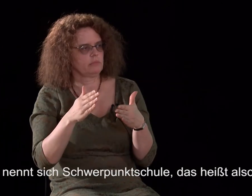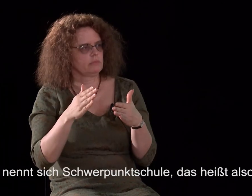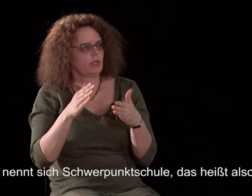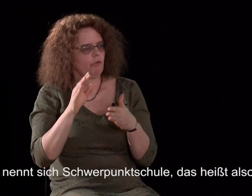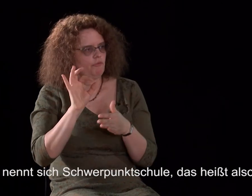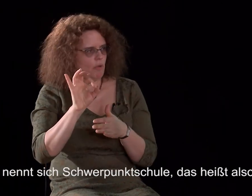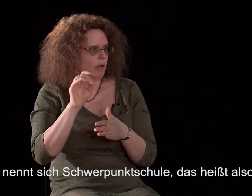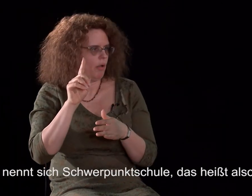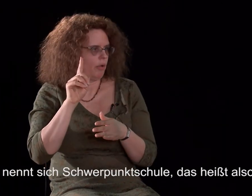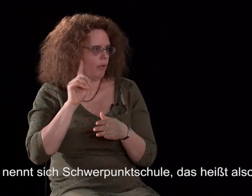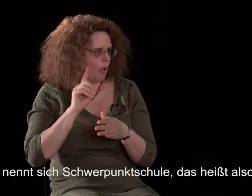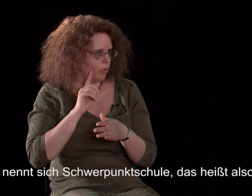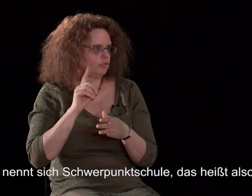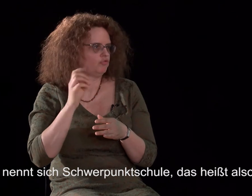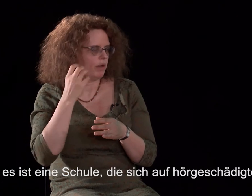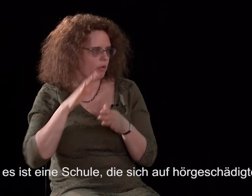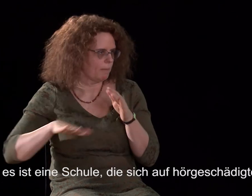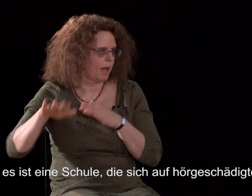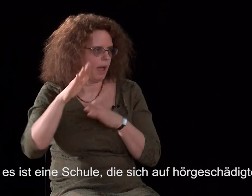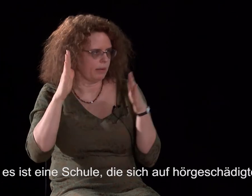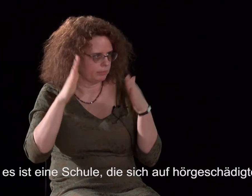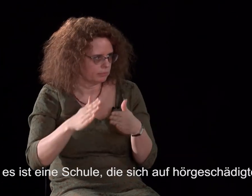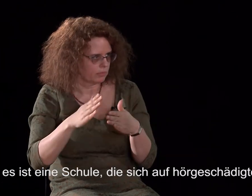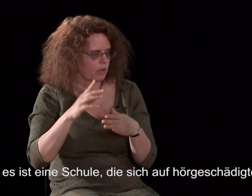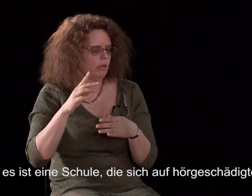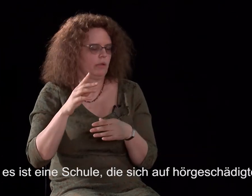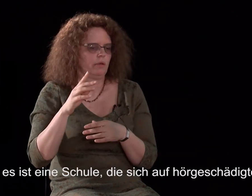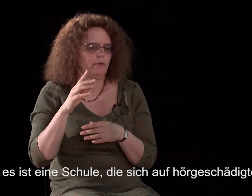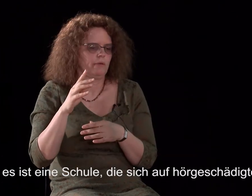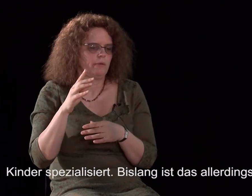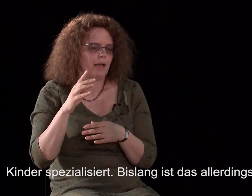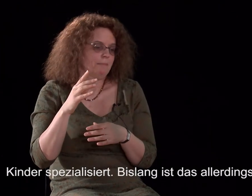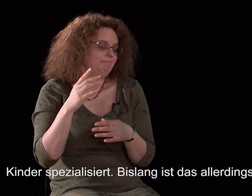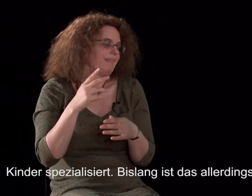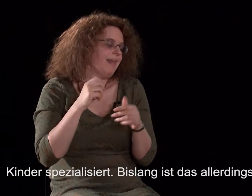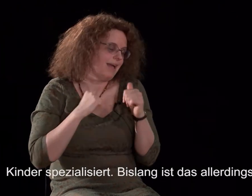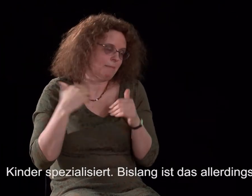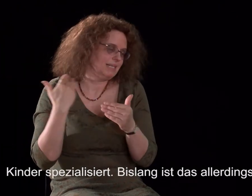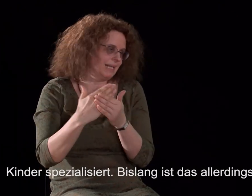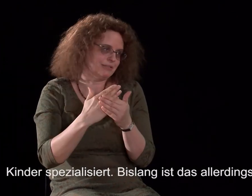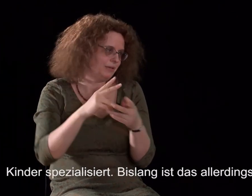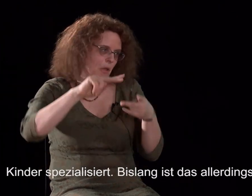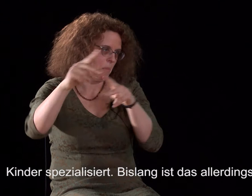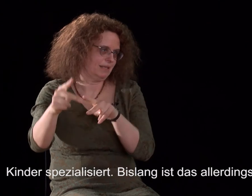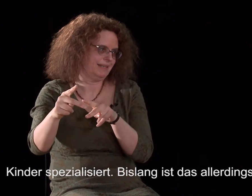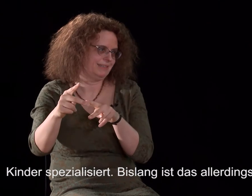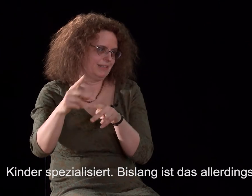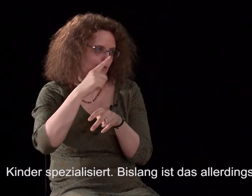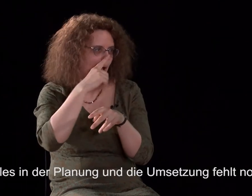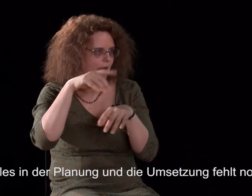Schwerpunktschule. Das heißt also, es ist eine Schule, die sich auf hörgeschädigte Kinder spezialisiert hat. Bislang ist es allerdings alles in der